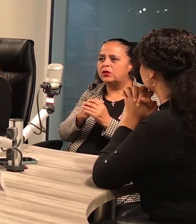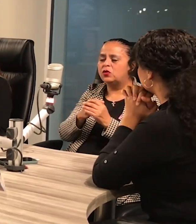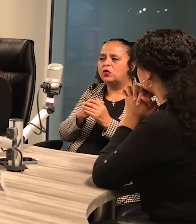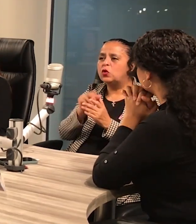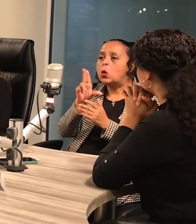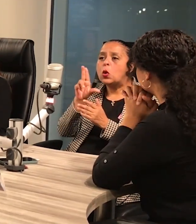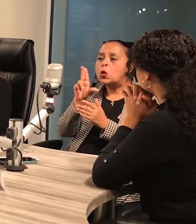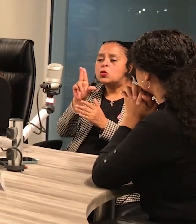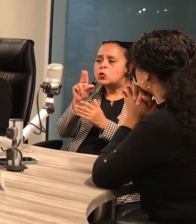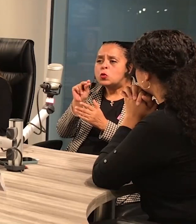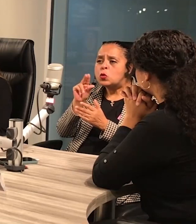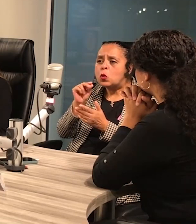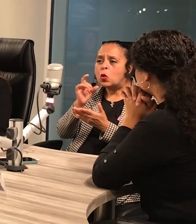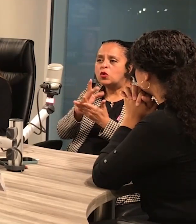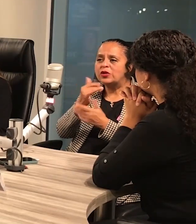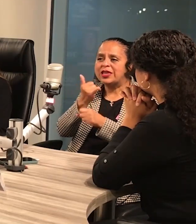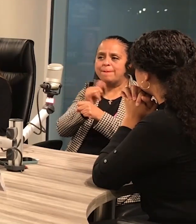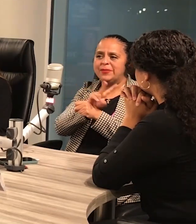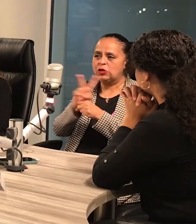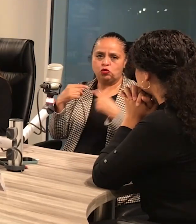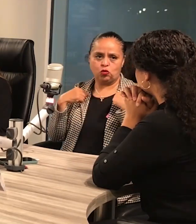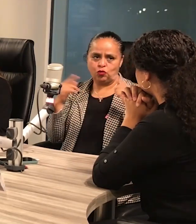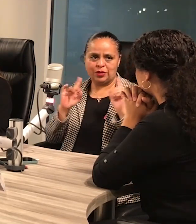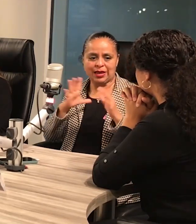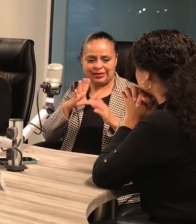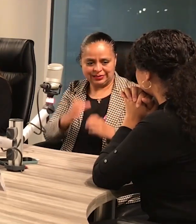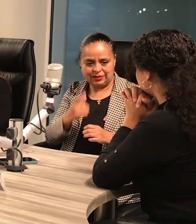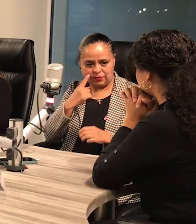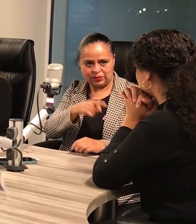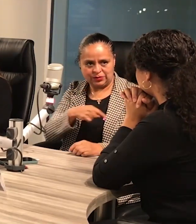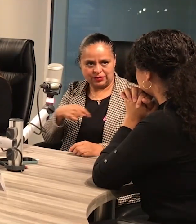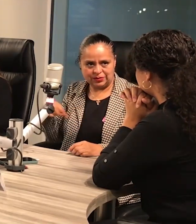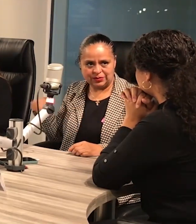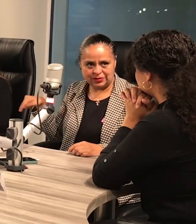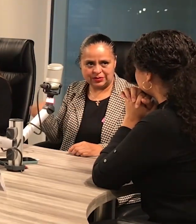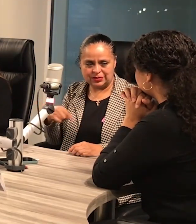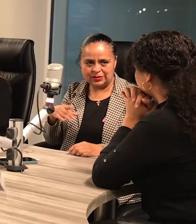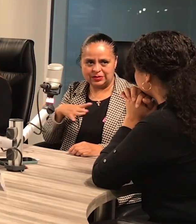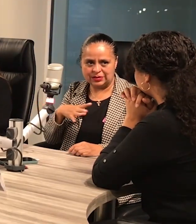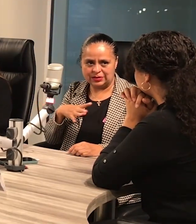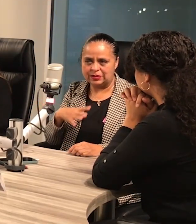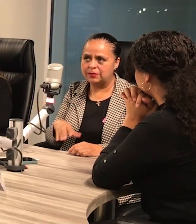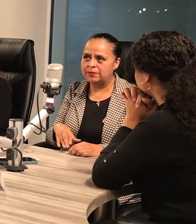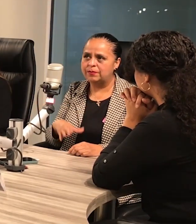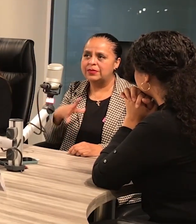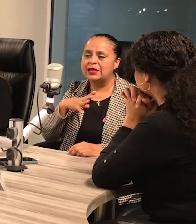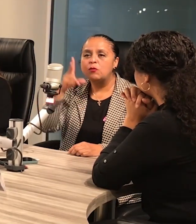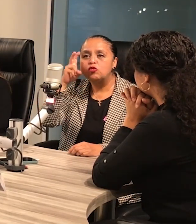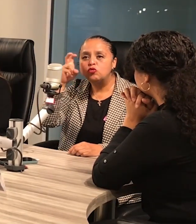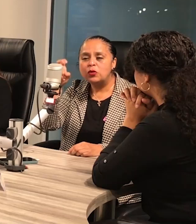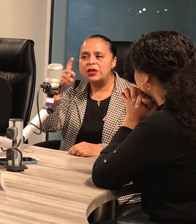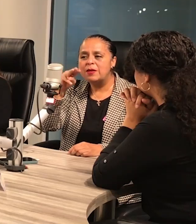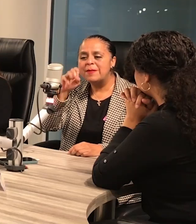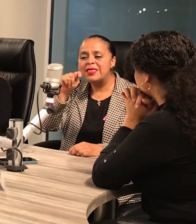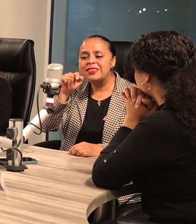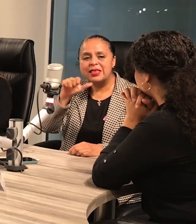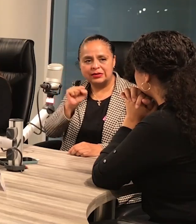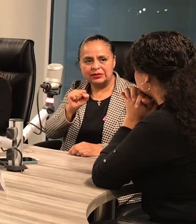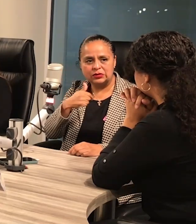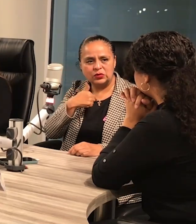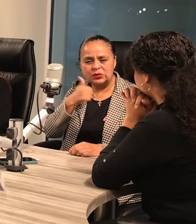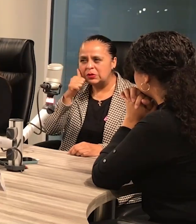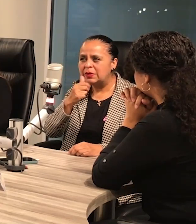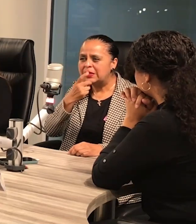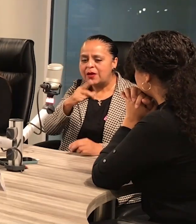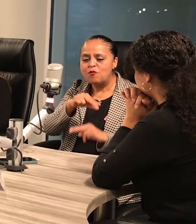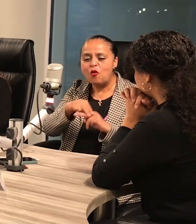no somos invisibles. Aquí estamos, existimos, tenemos sueños y metas. Yo siempre digo que el